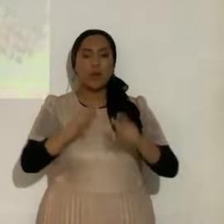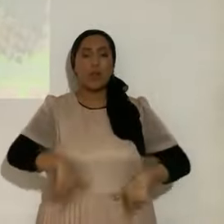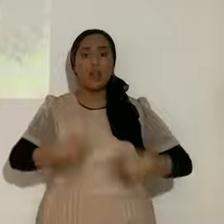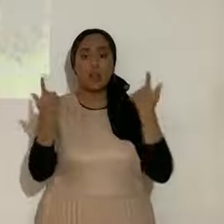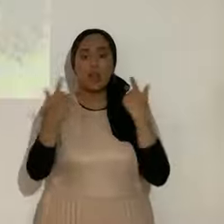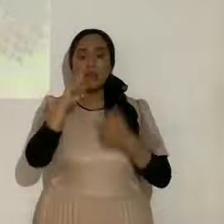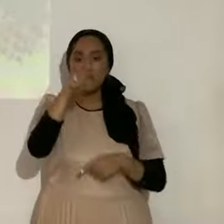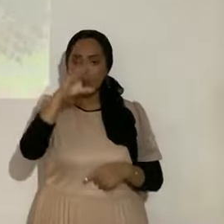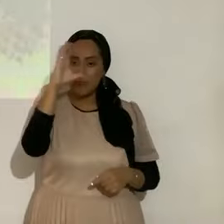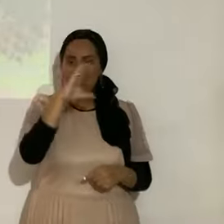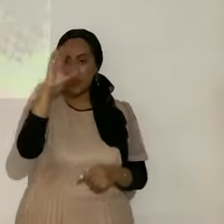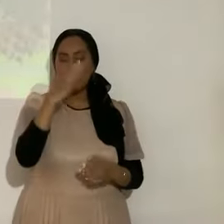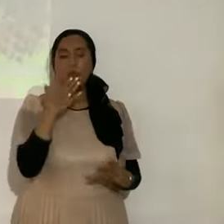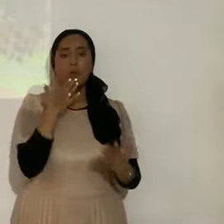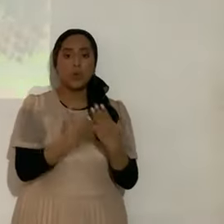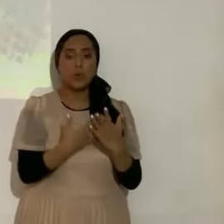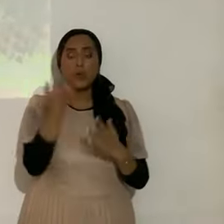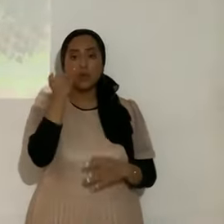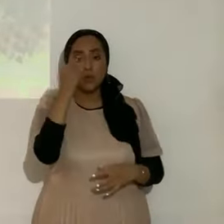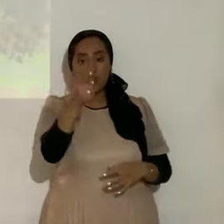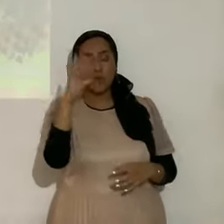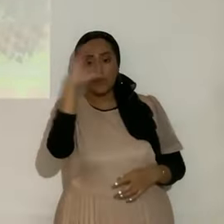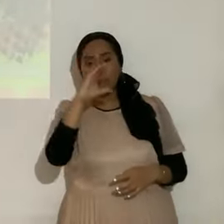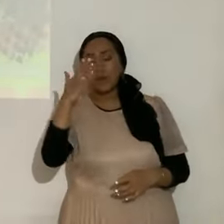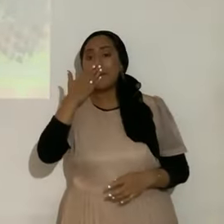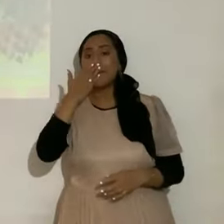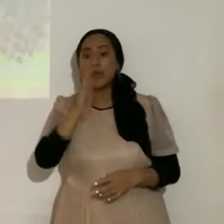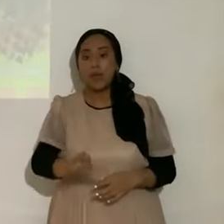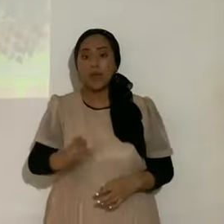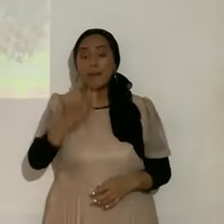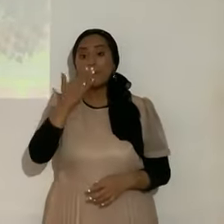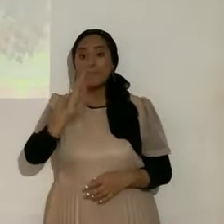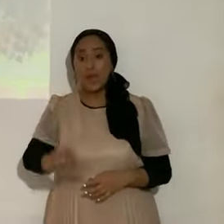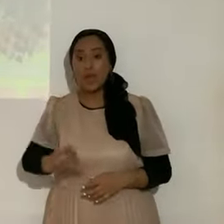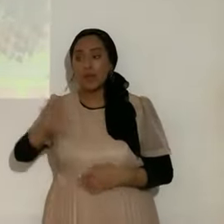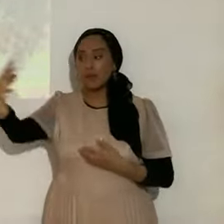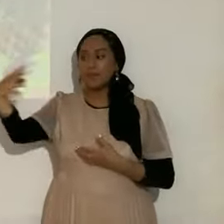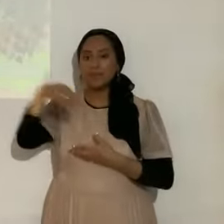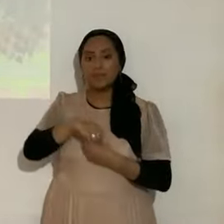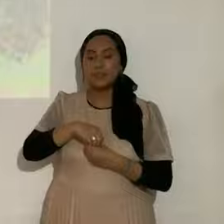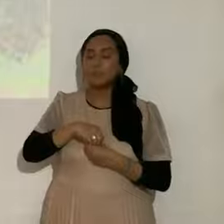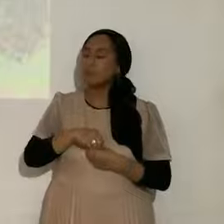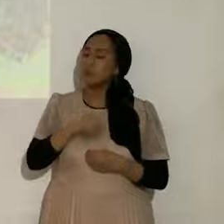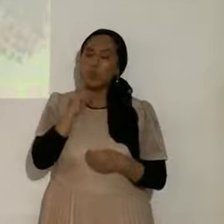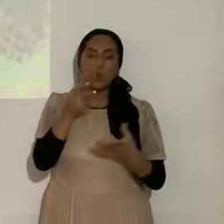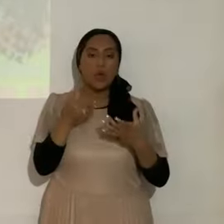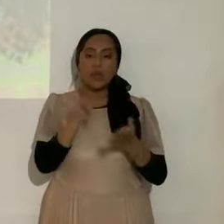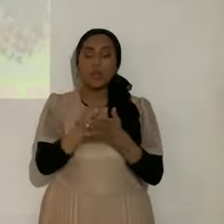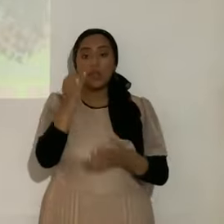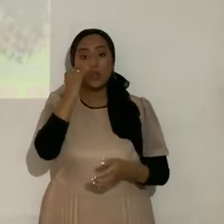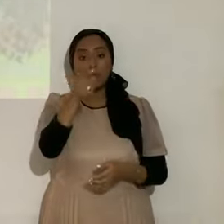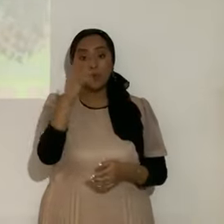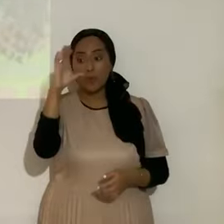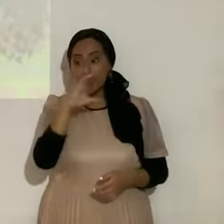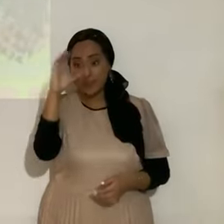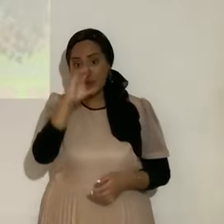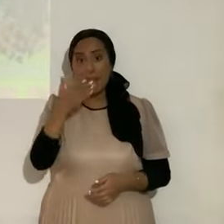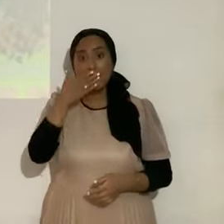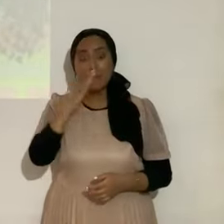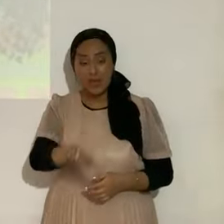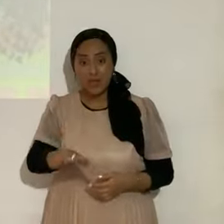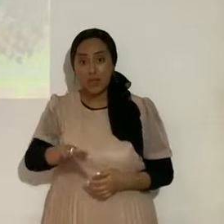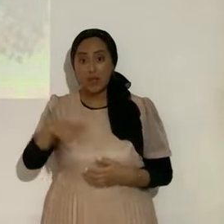Tienes que buscar lo bueno. Si tú buscas lo malo llegará. Y no te deseamos eso. Y si tú buscas lo malo, llegará